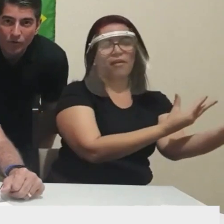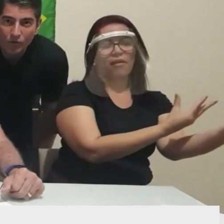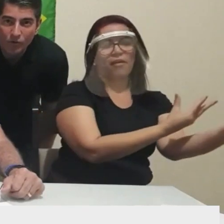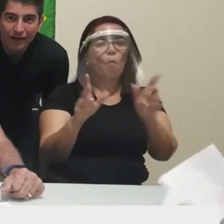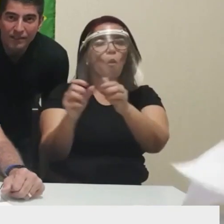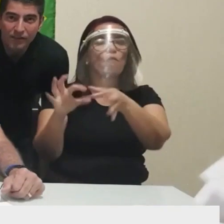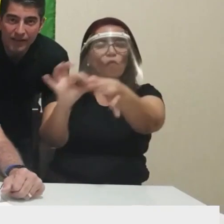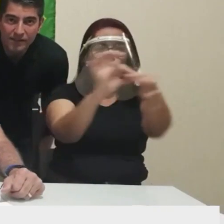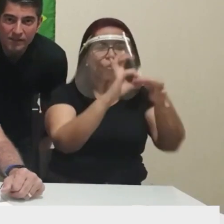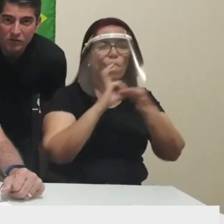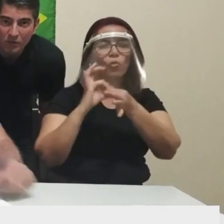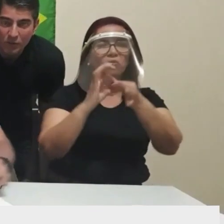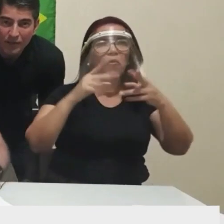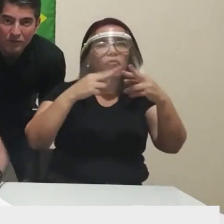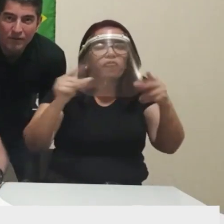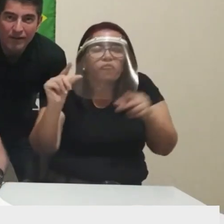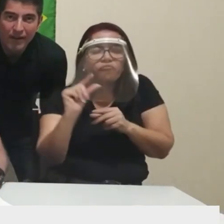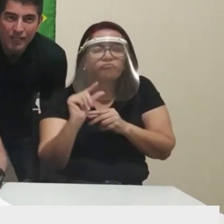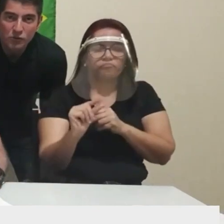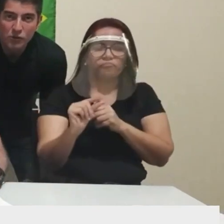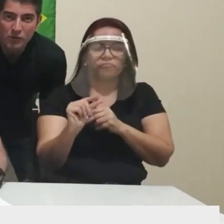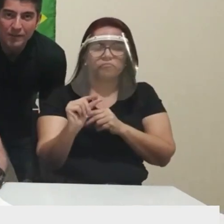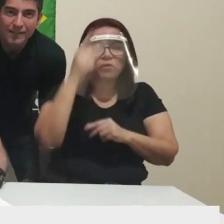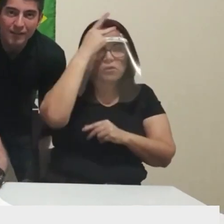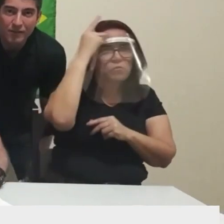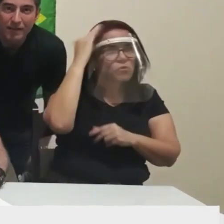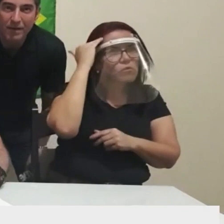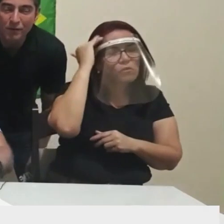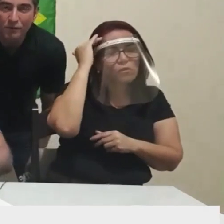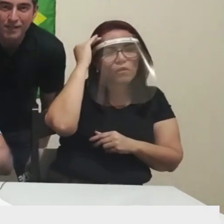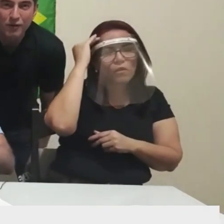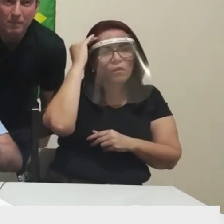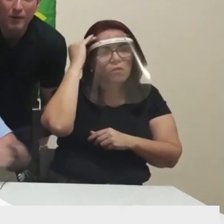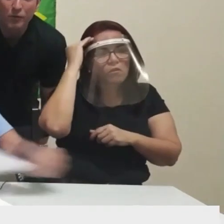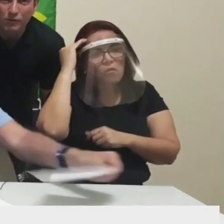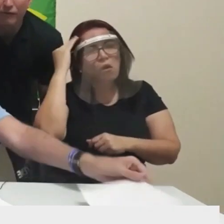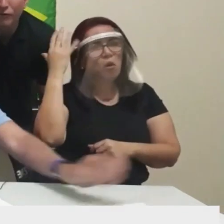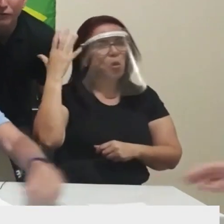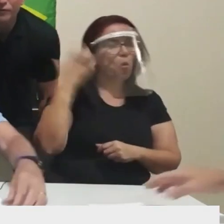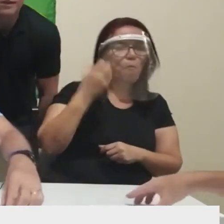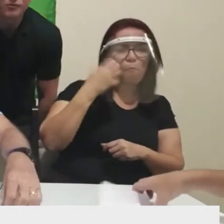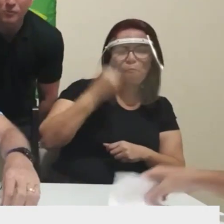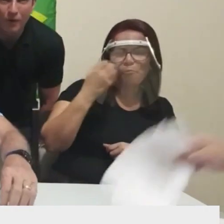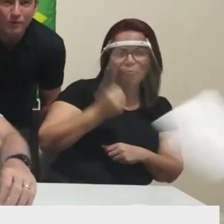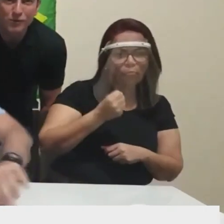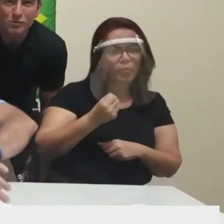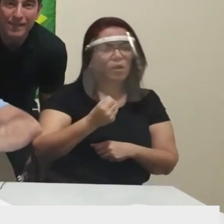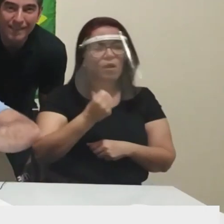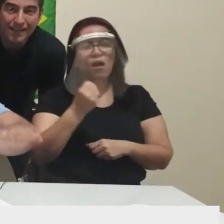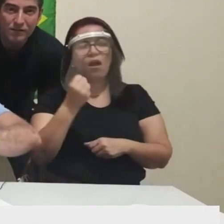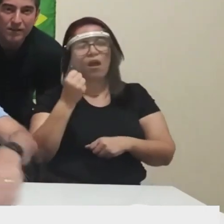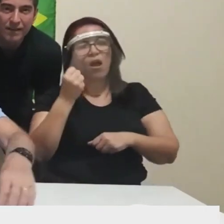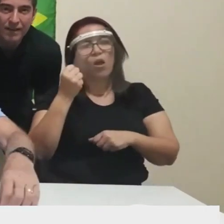o povo, as diferenças estão diminuindo. As pessoas estão entendendo que brancos, negros, mamelucos, cafusos, ricos, pobres,